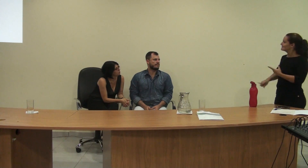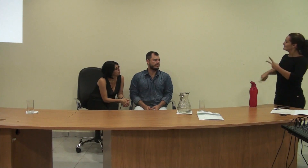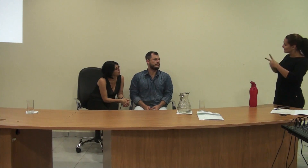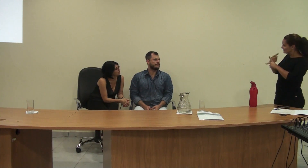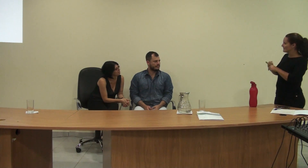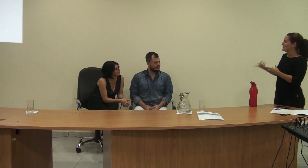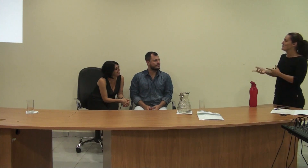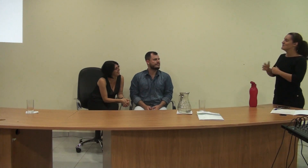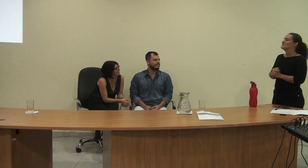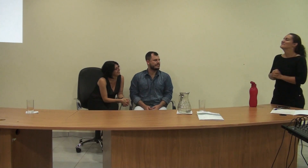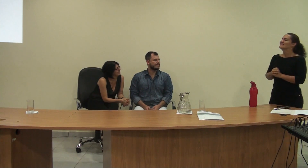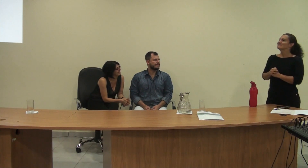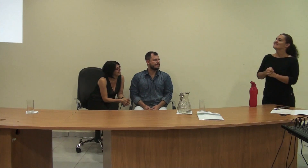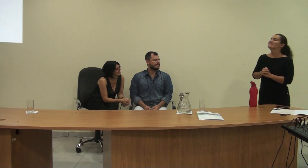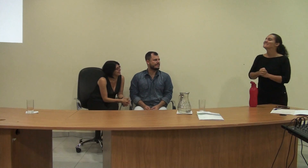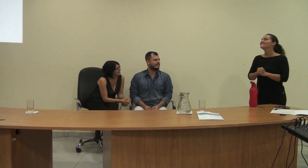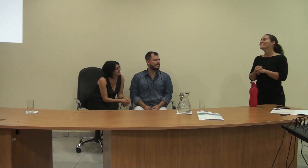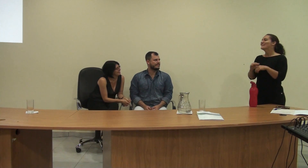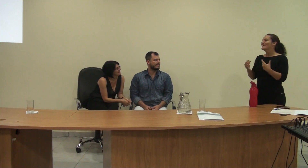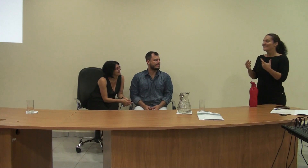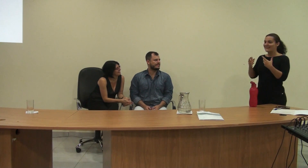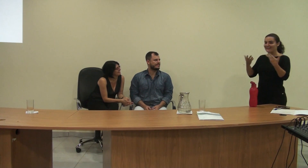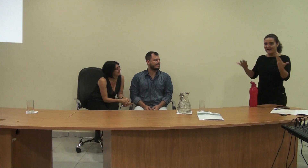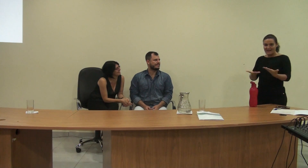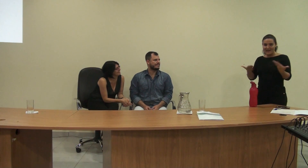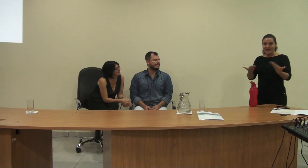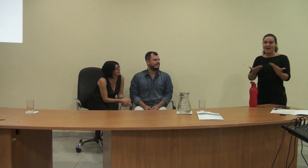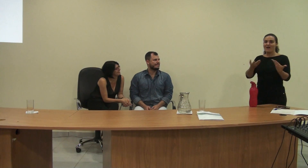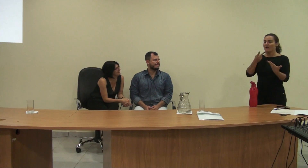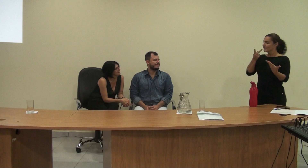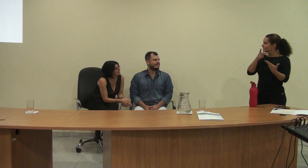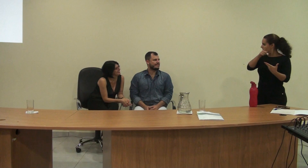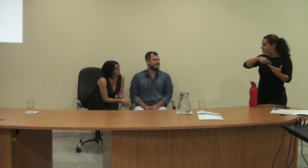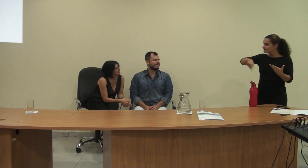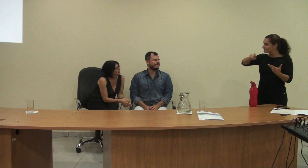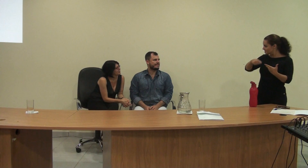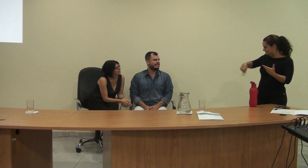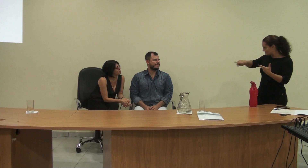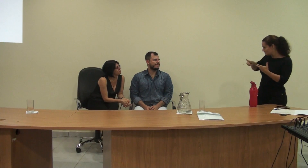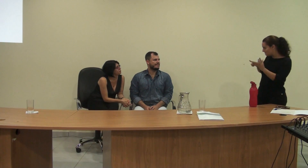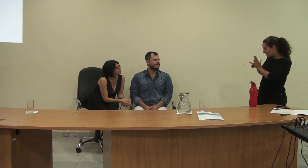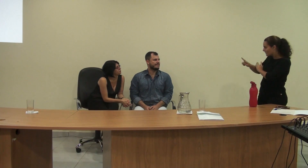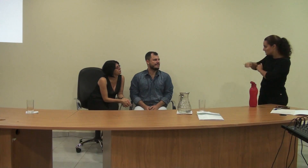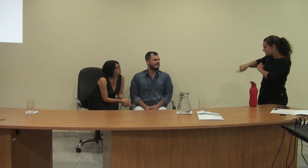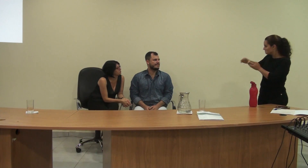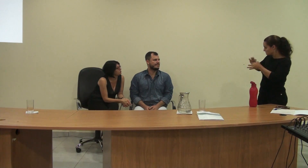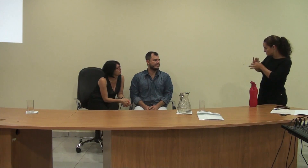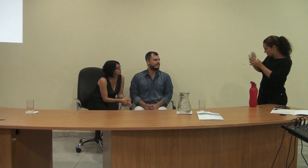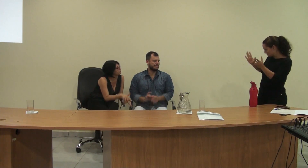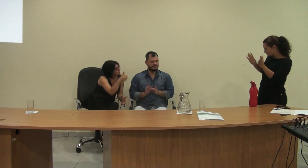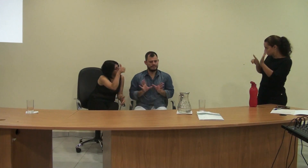Foi muito importante vocês contribuírem com a gente com a experiência profissional de vocês. E agora eu quero